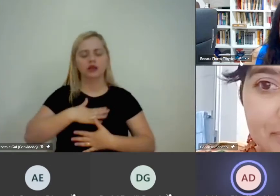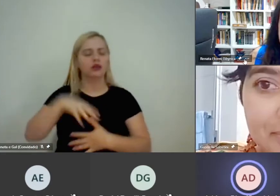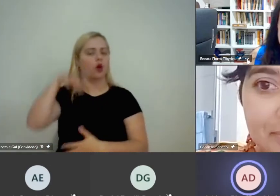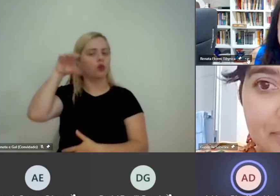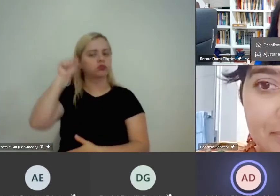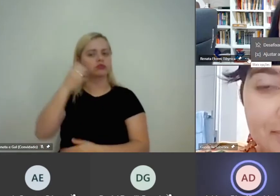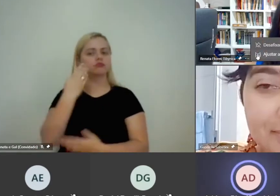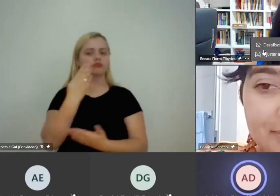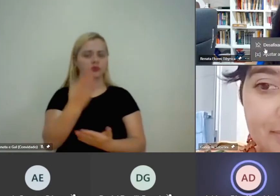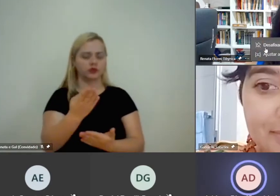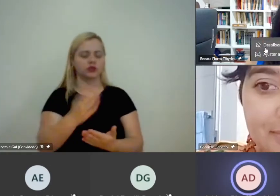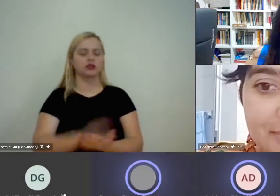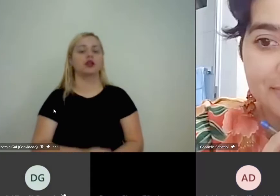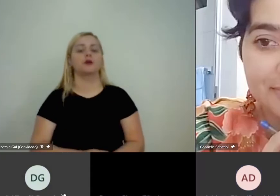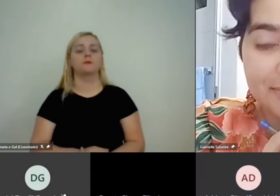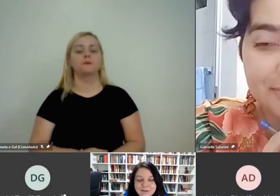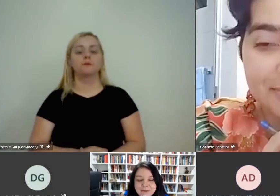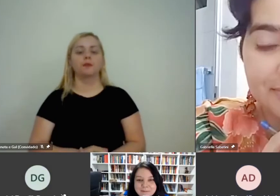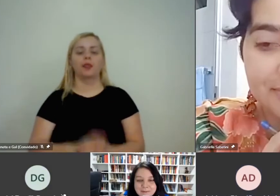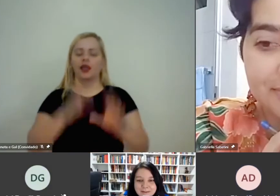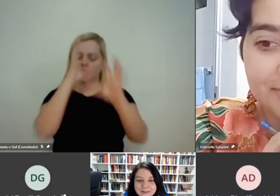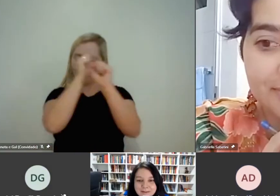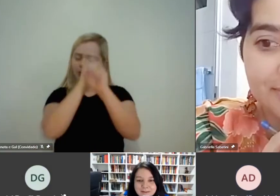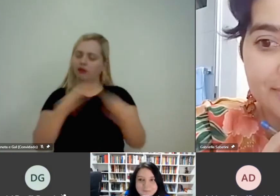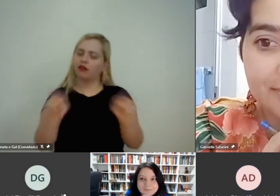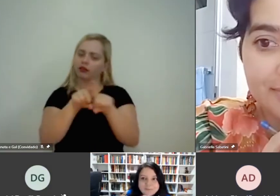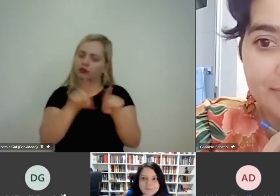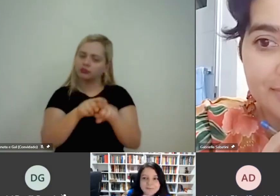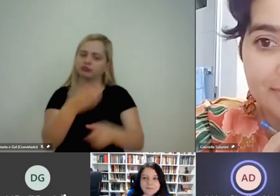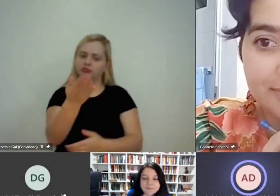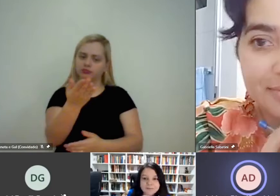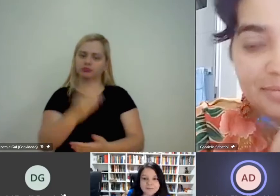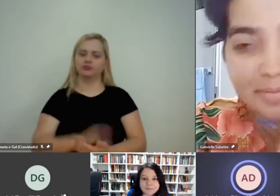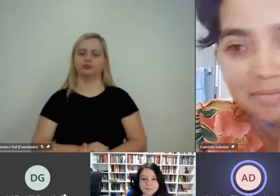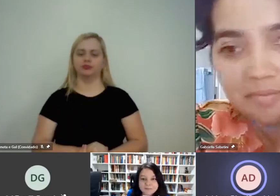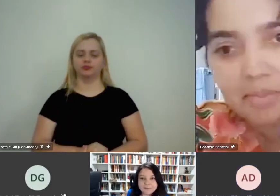ouvir aqui e aprender com você também.